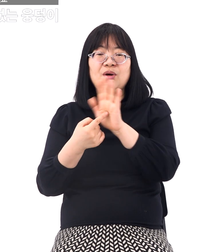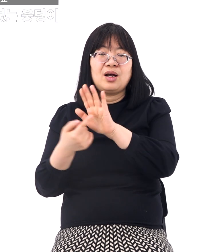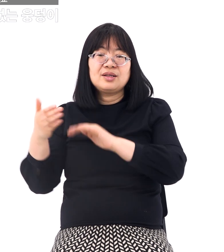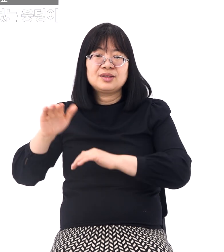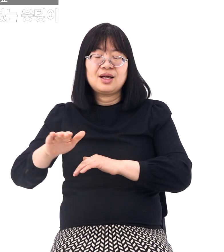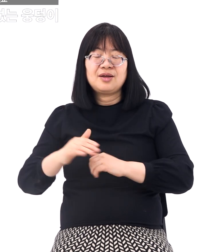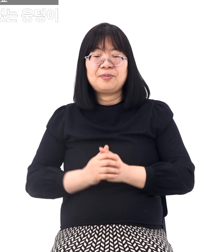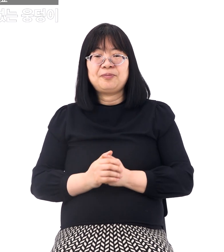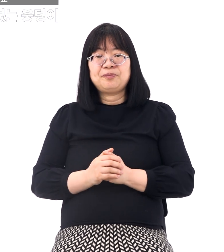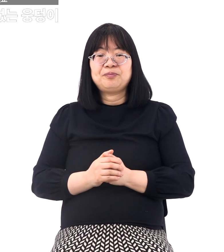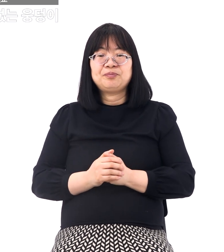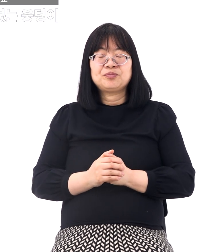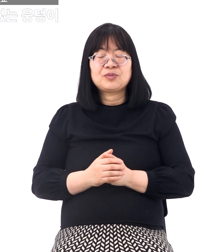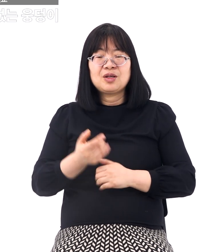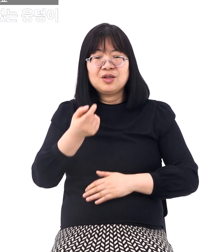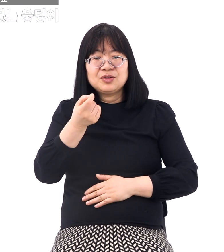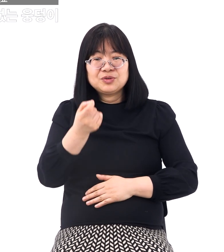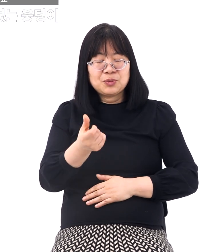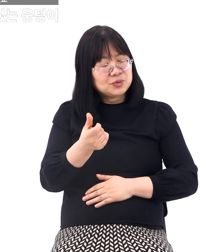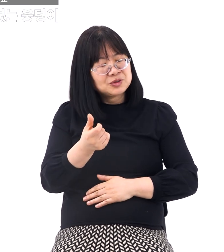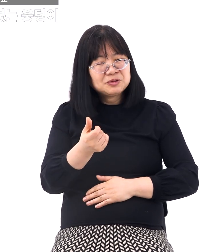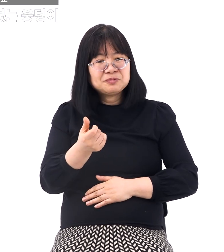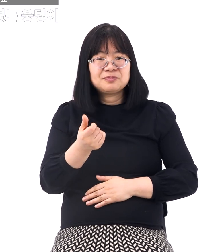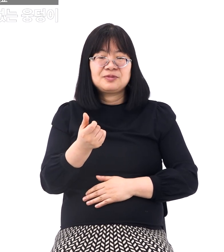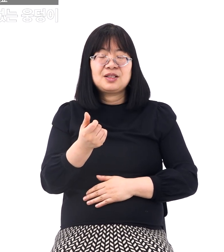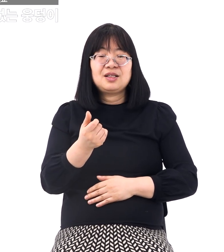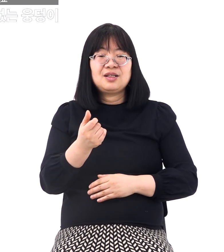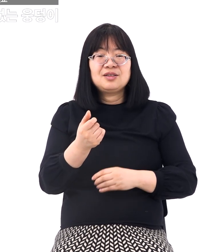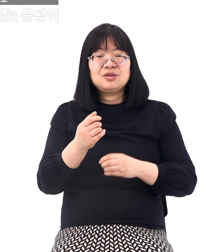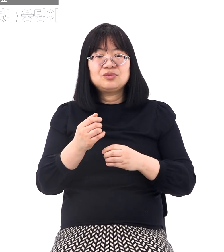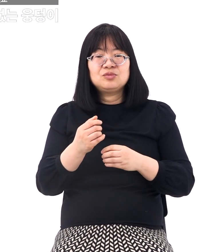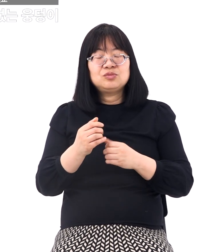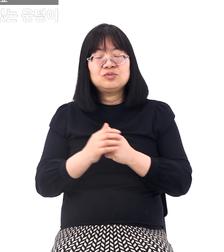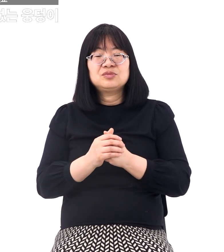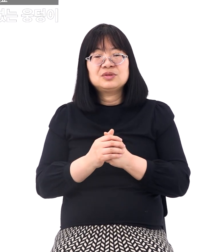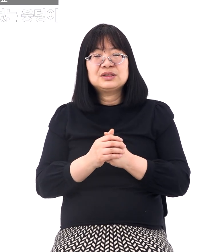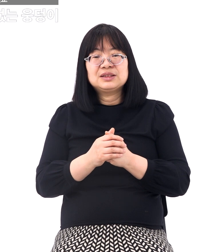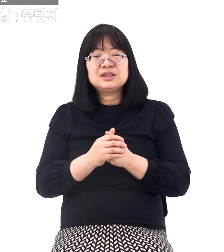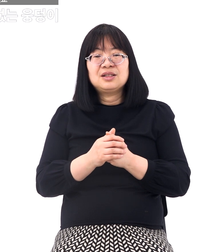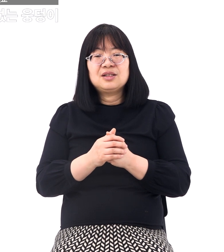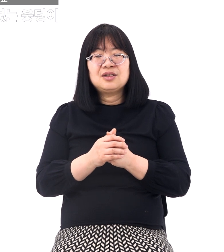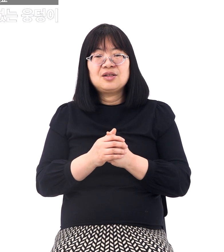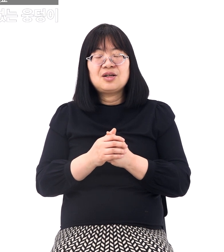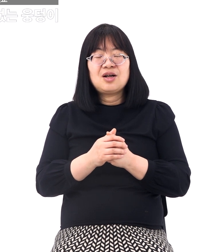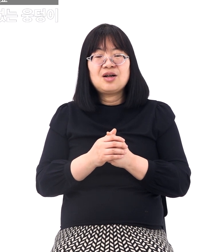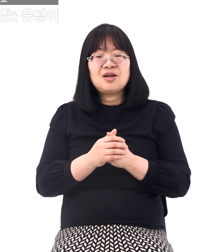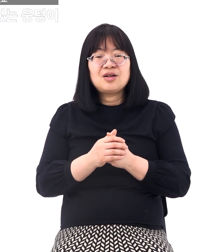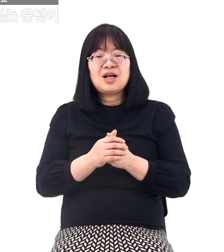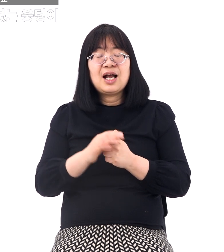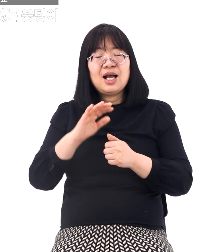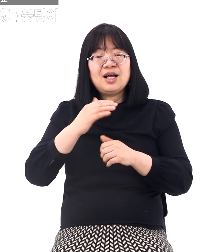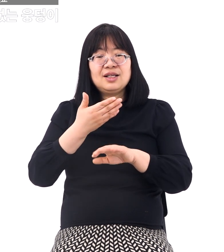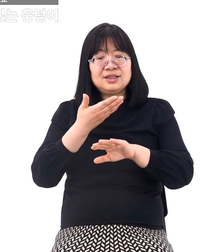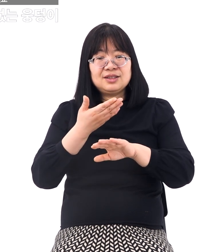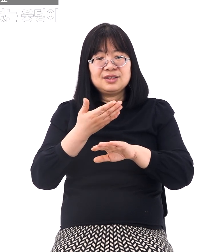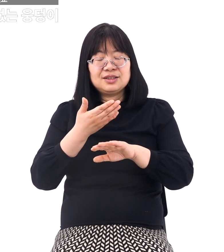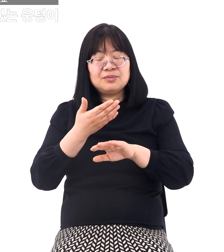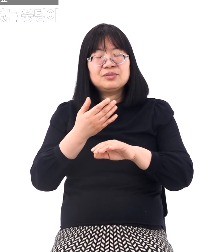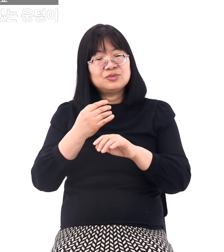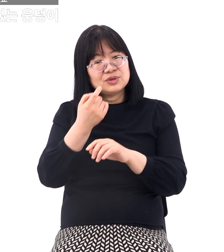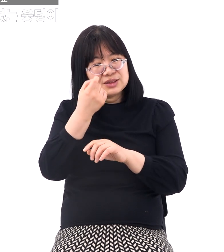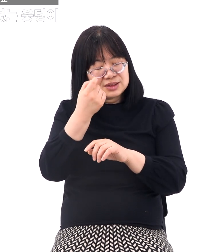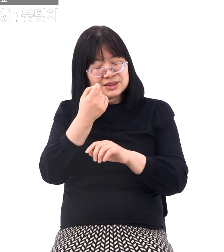좀 한 바퀴 돌려서 의역이 된 것 같아요. 근데 원뜻은 수동형으로 되어 있습니다,